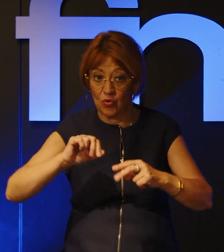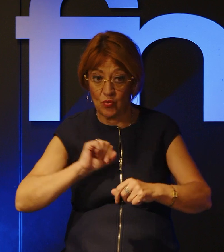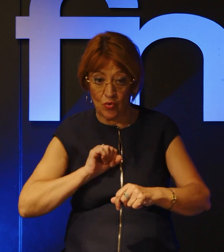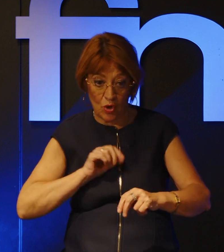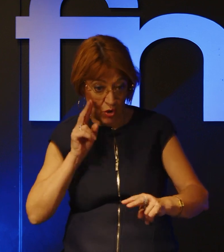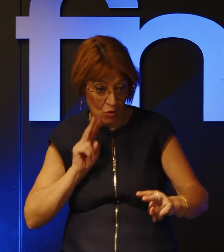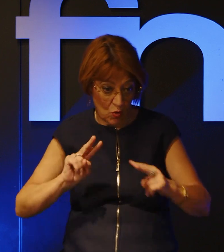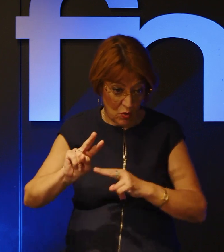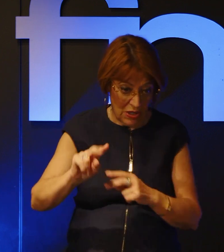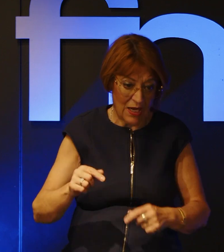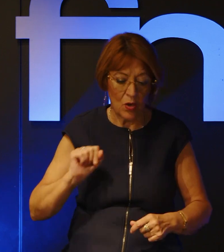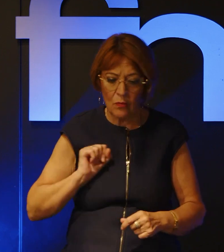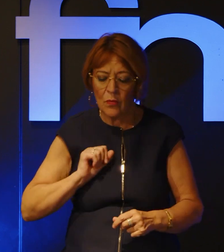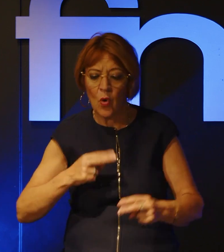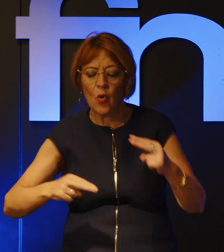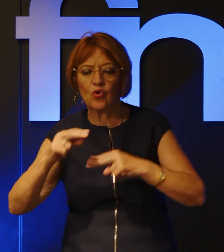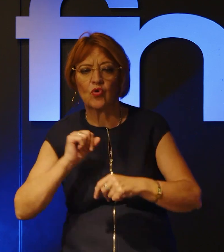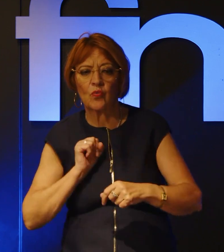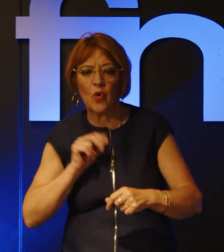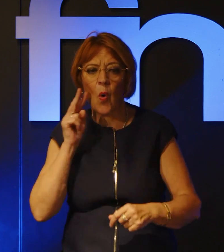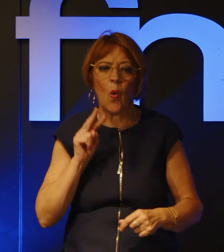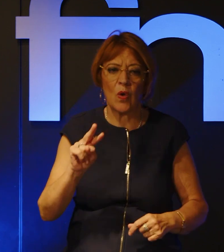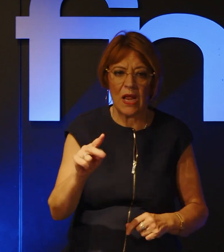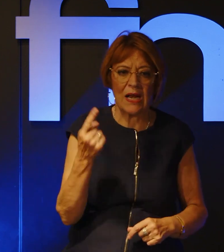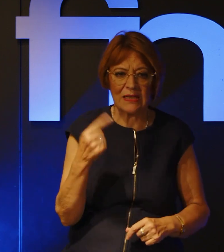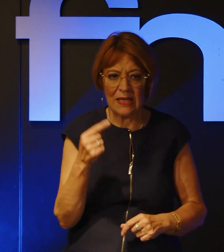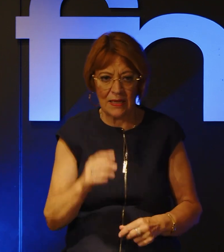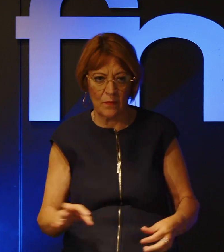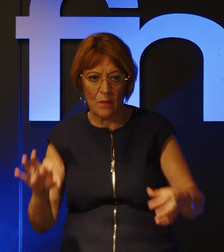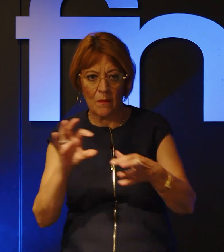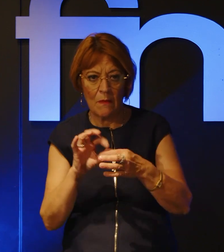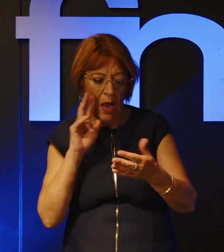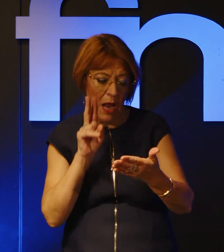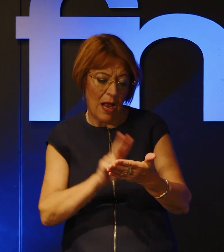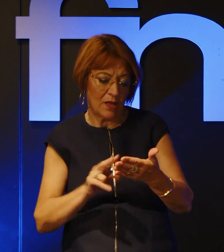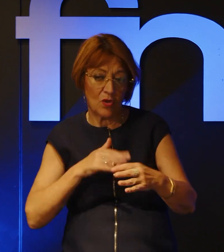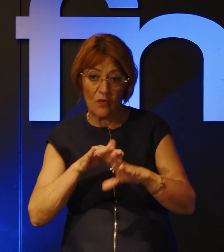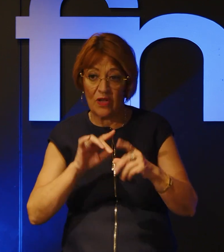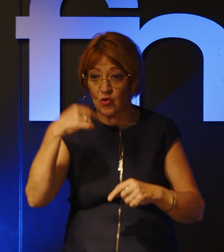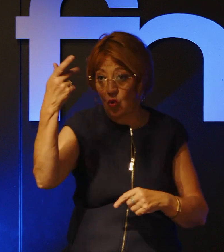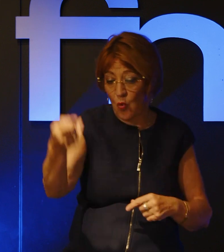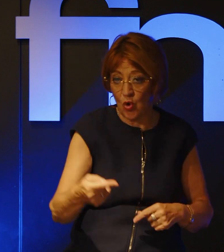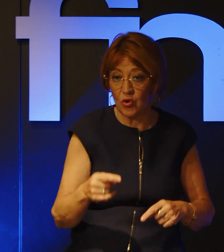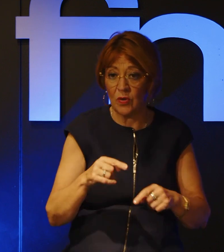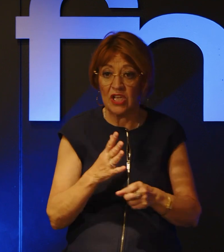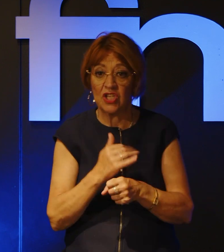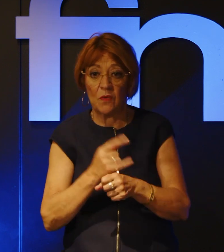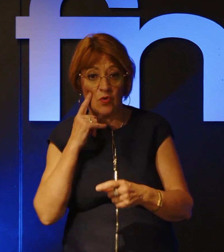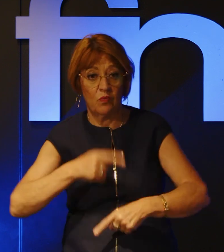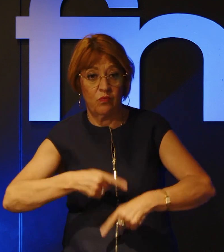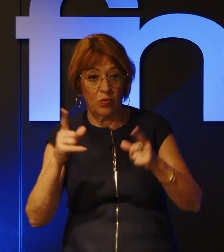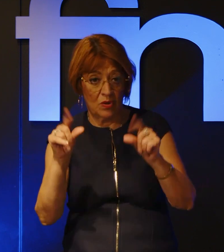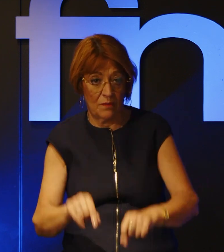nosso olhar coisa como eu construo o meu olhar vai estar ligado à leitura que eu faço do outro e à leitura do espaço